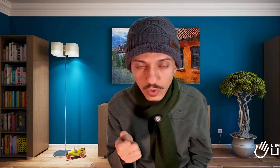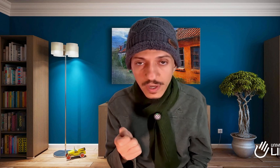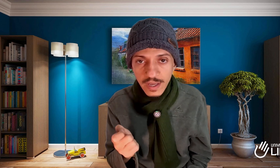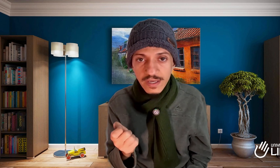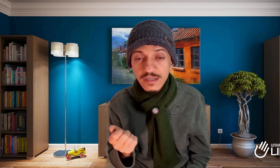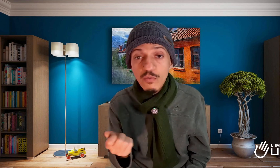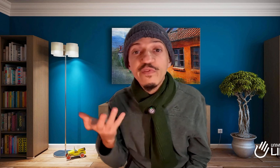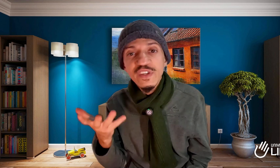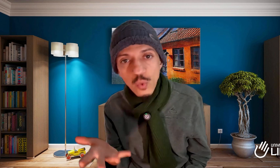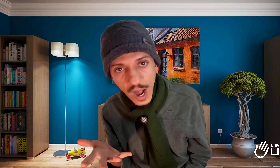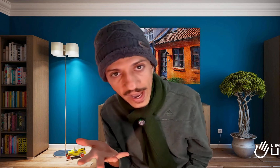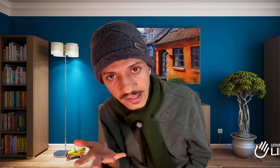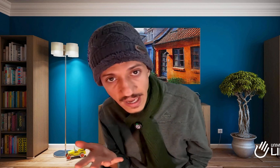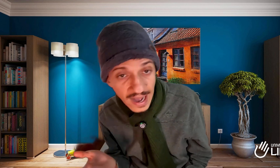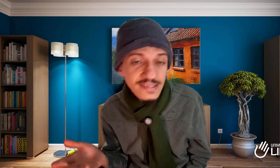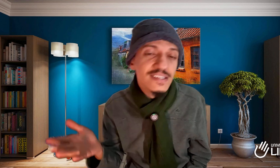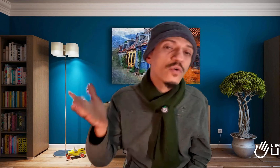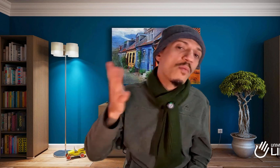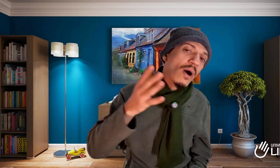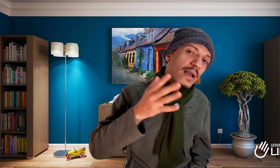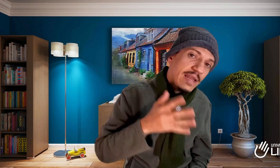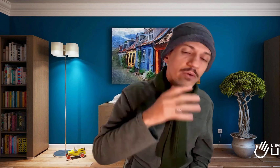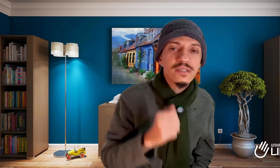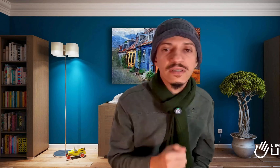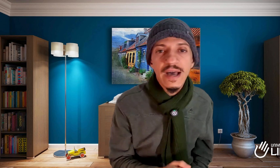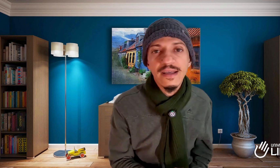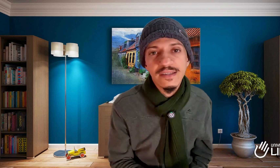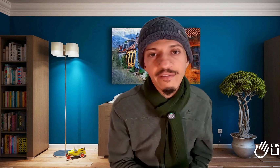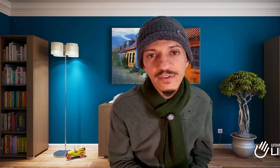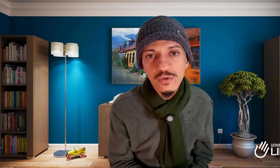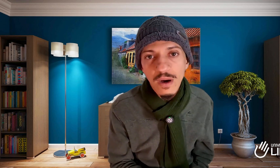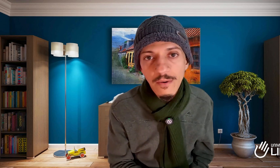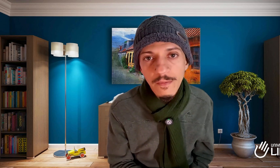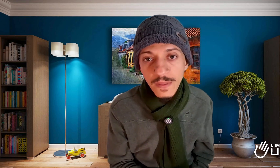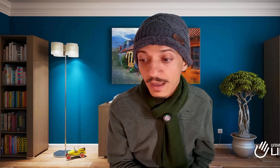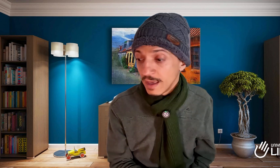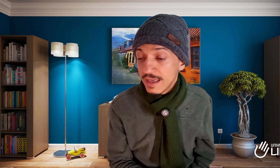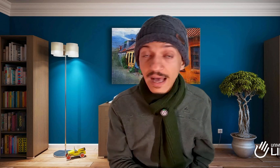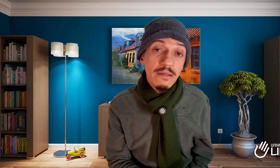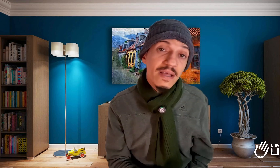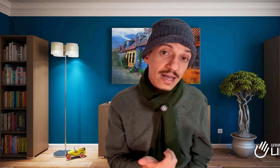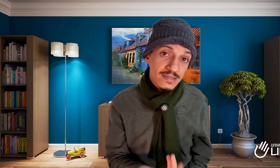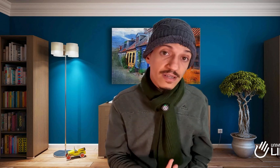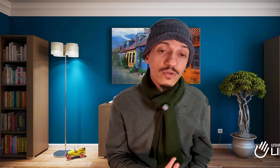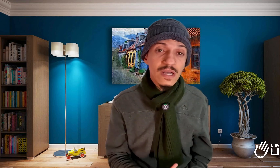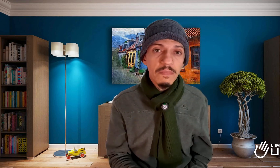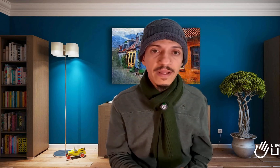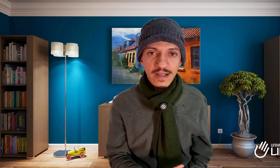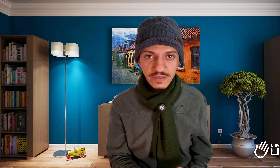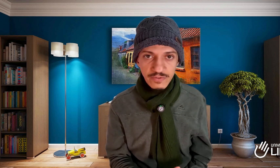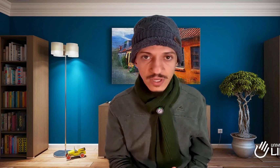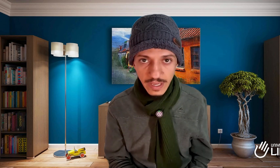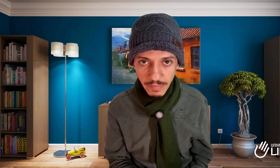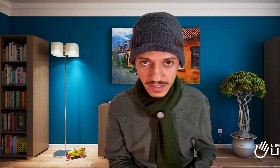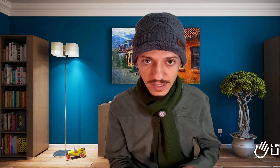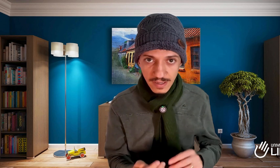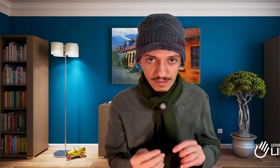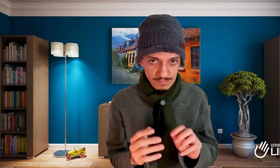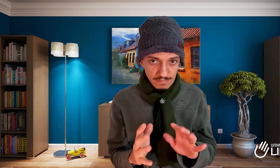que são visuais, assim como a língua de sinais é visual. E a limitação dos aplicativos de Libras